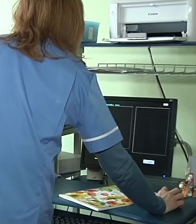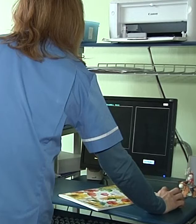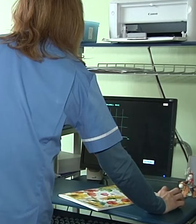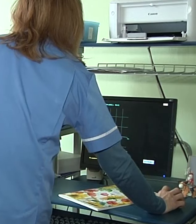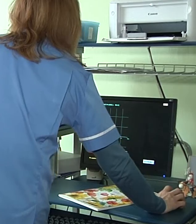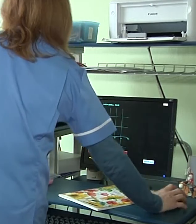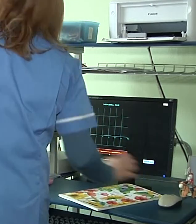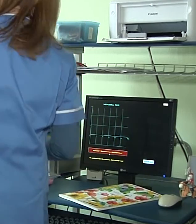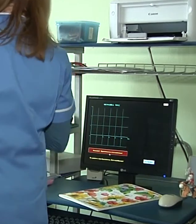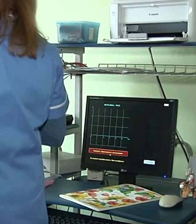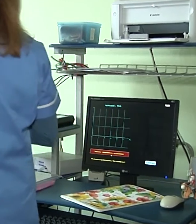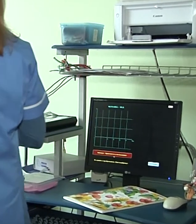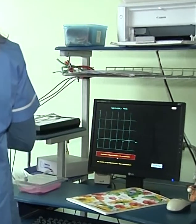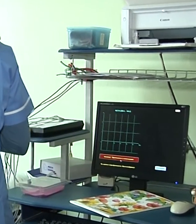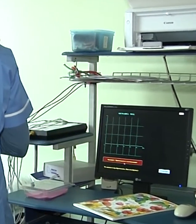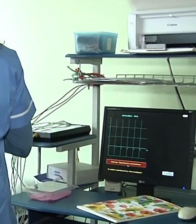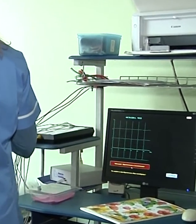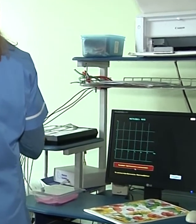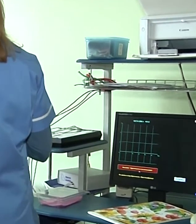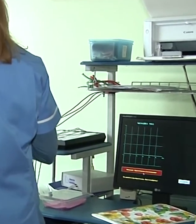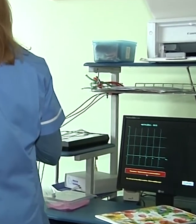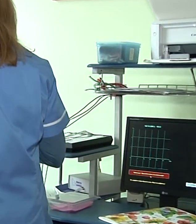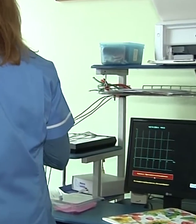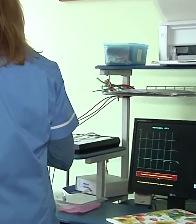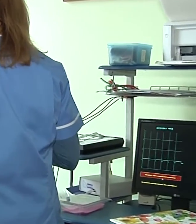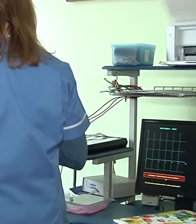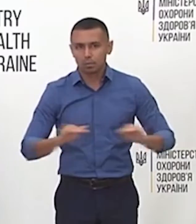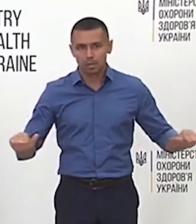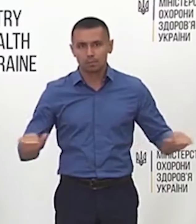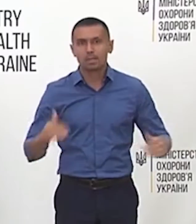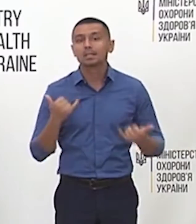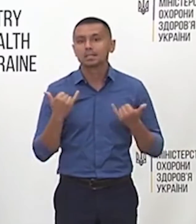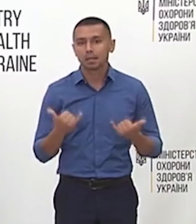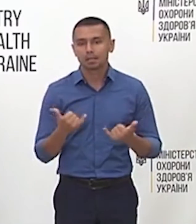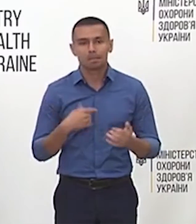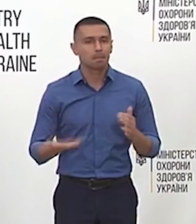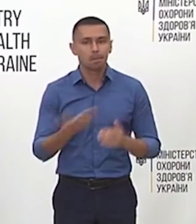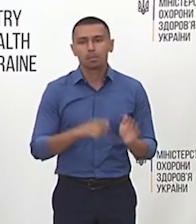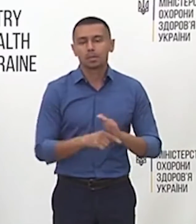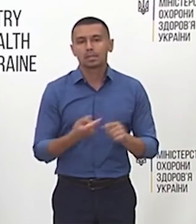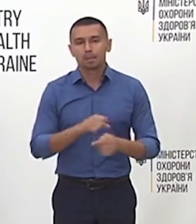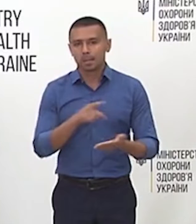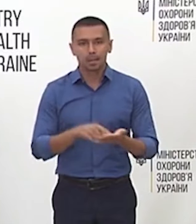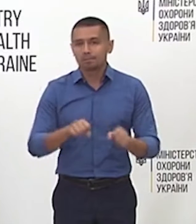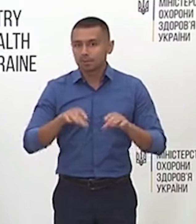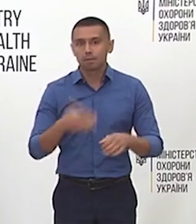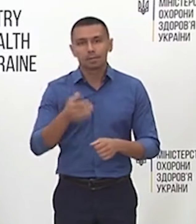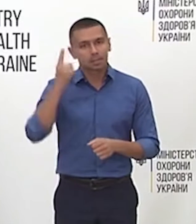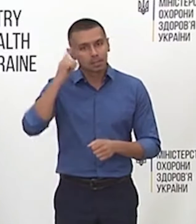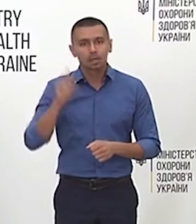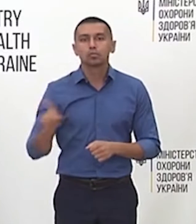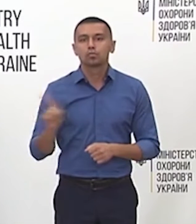через непрестижність професії та малу оплату праці, вважає Максим Степанов. Зараз ми почали це питання вирішувати. Ви знаєте,